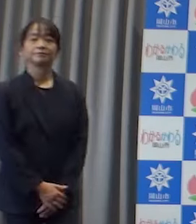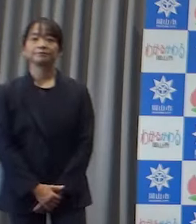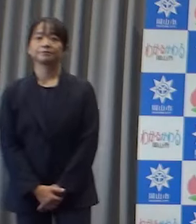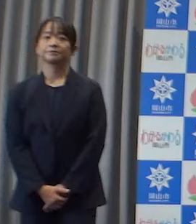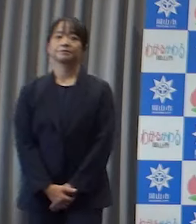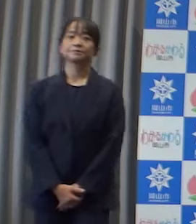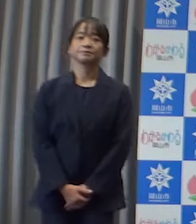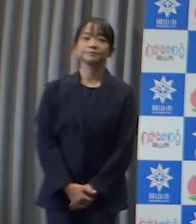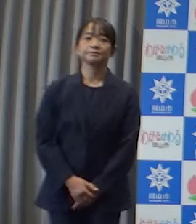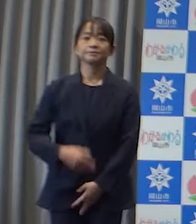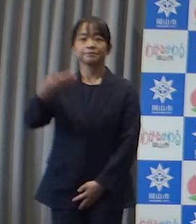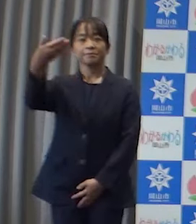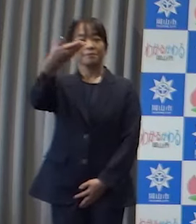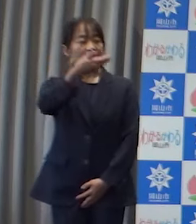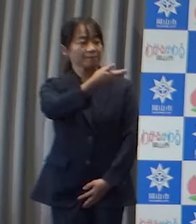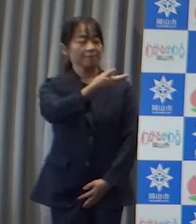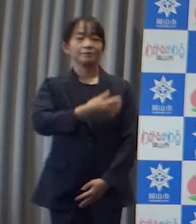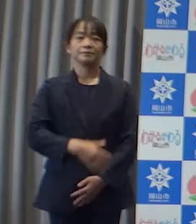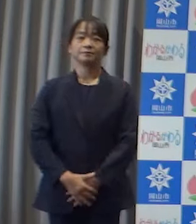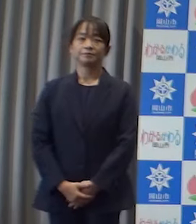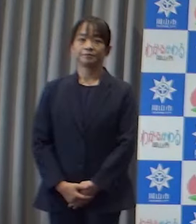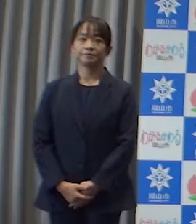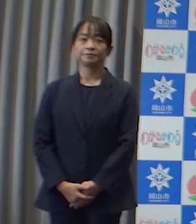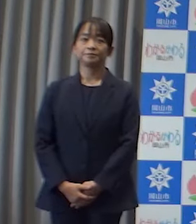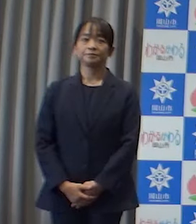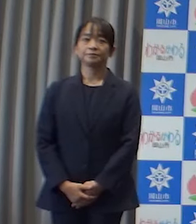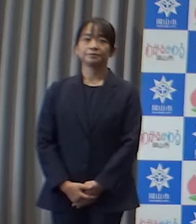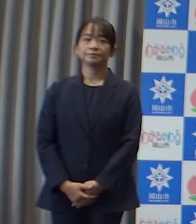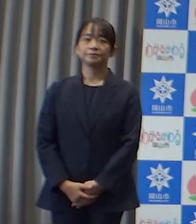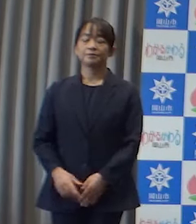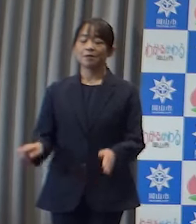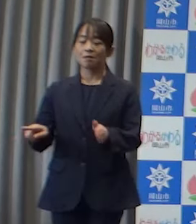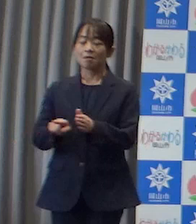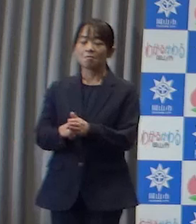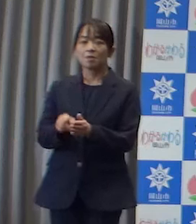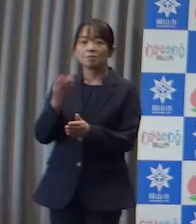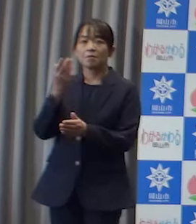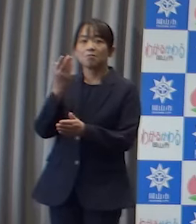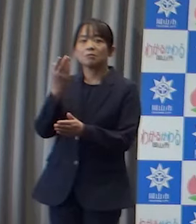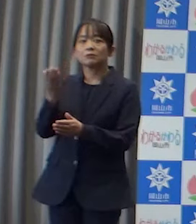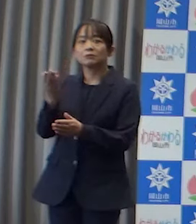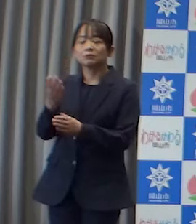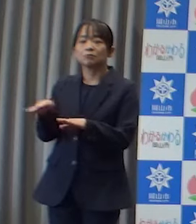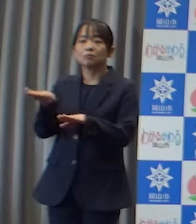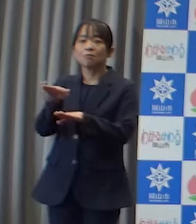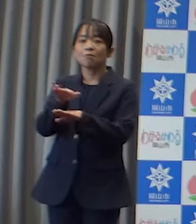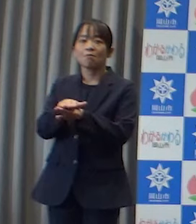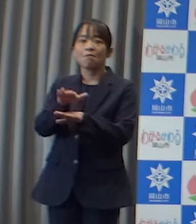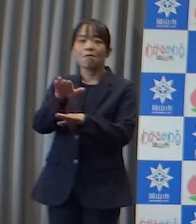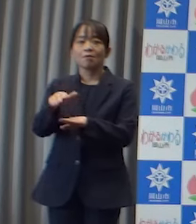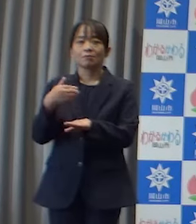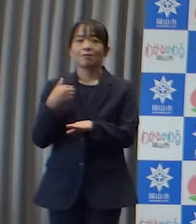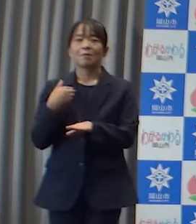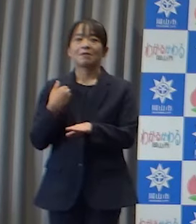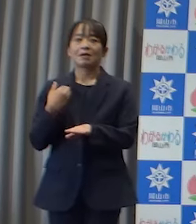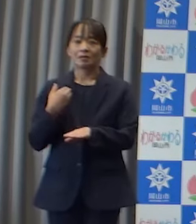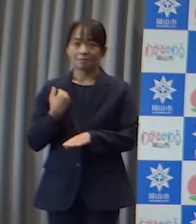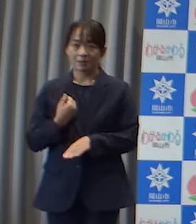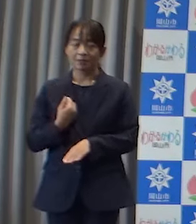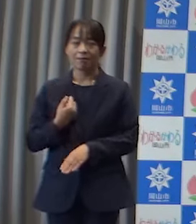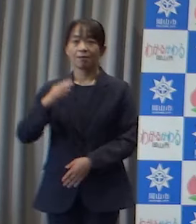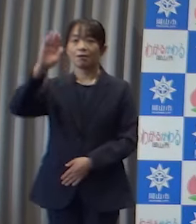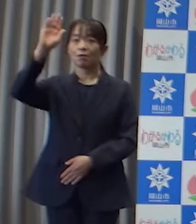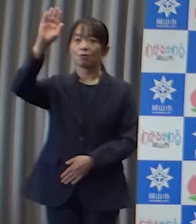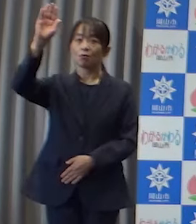読売新聞の井上でございます。 はいはい。 これ前の質問と若干被るところがあるかもしれませんけれども、うんうん、まあ、これからです